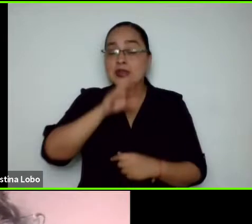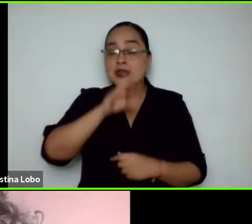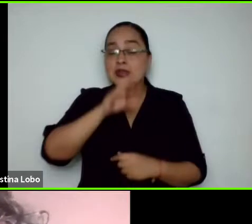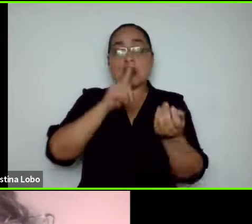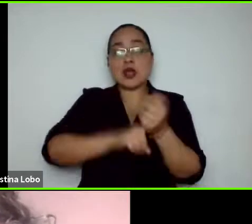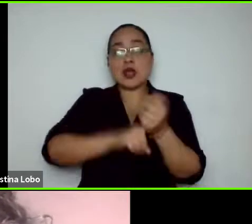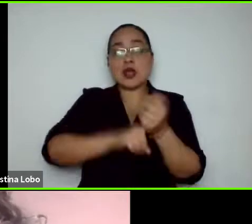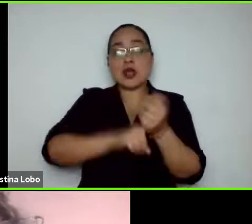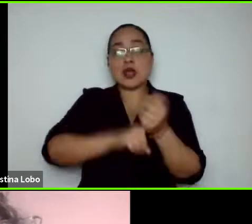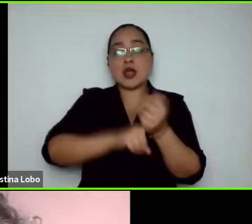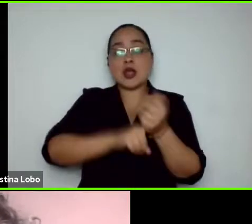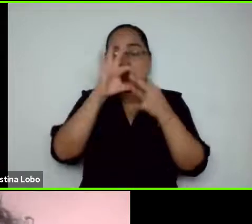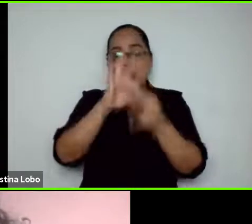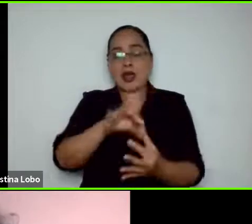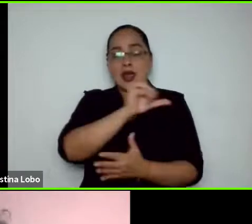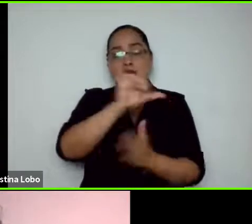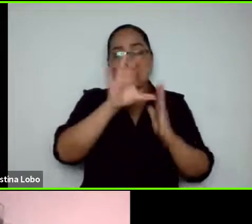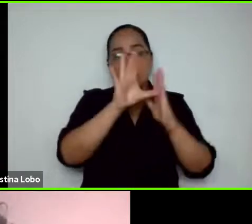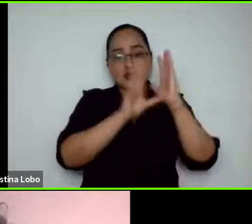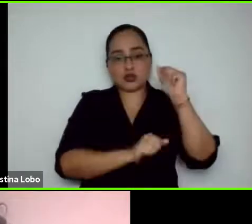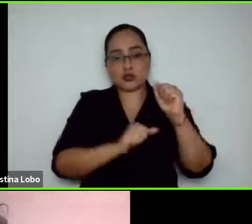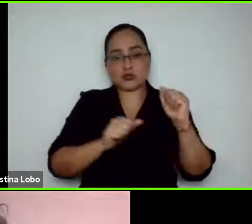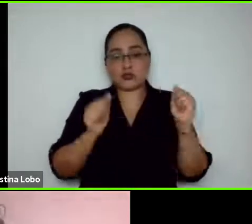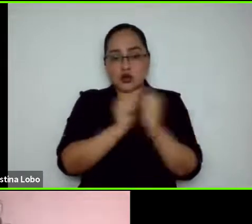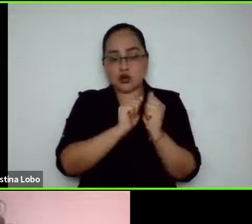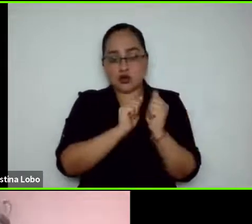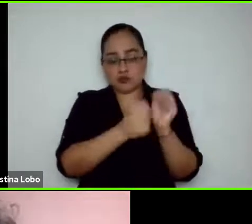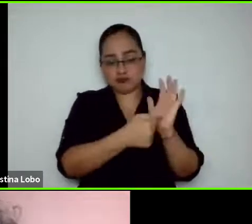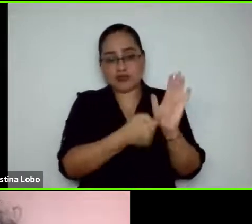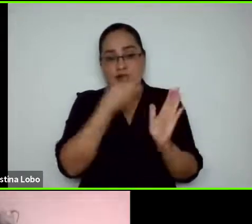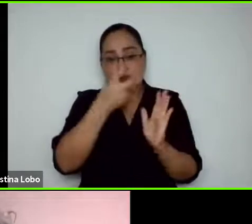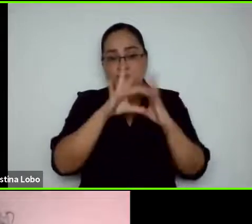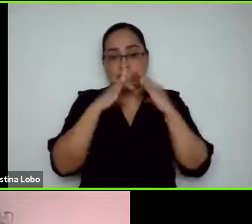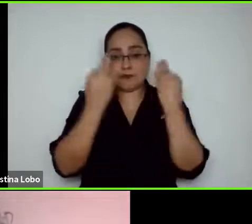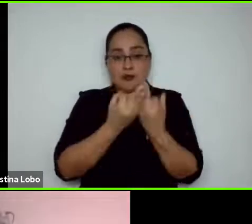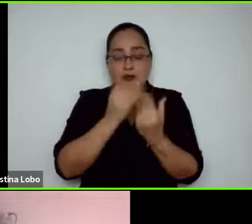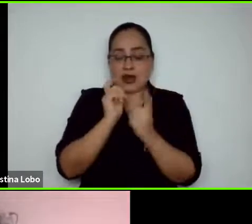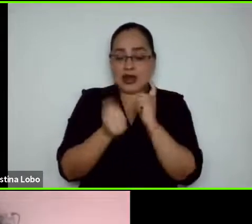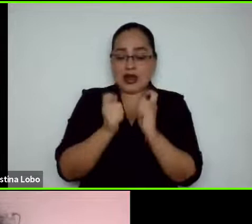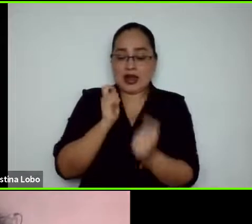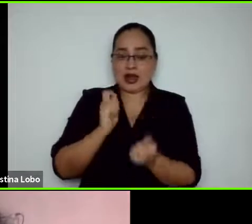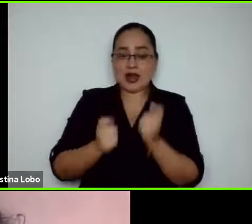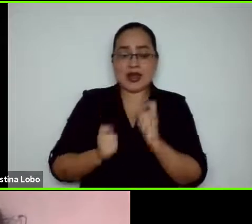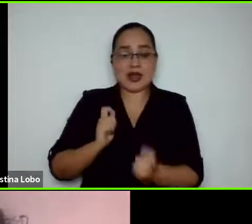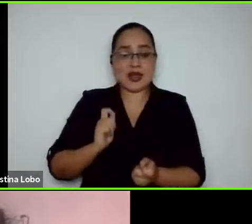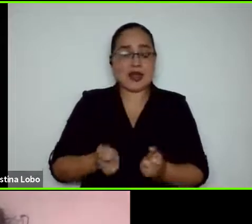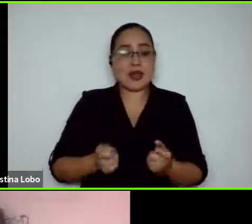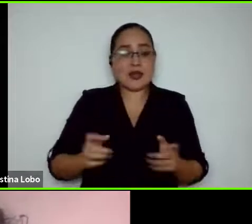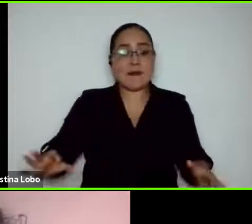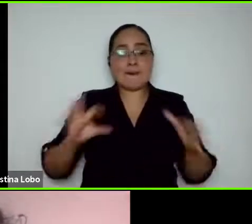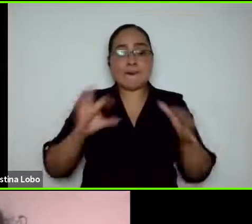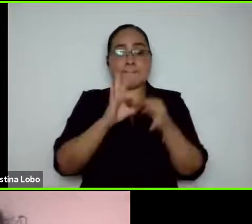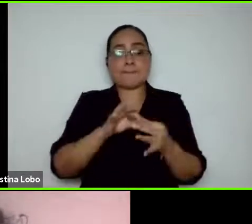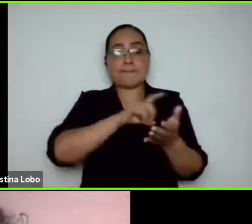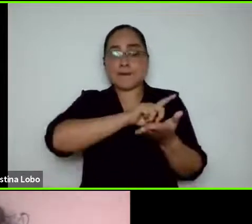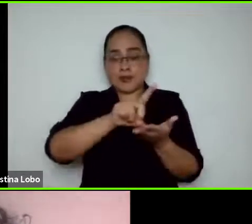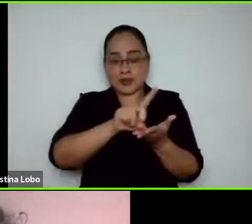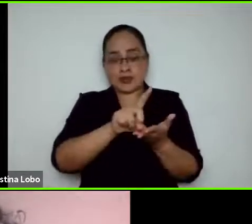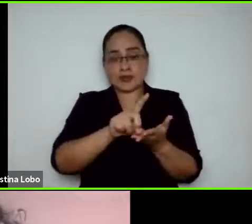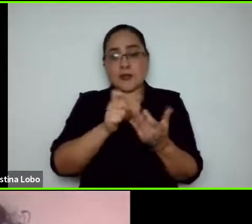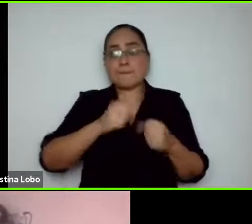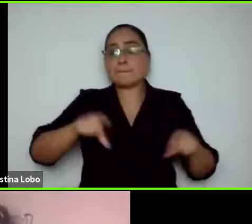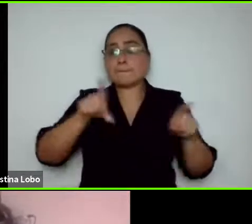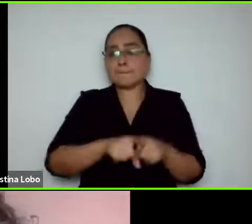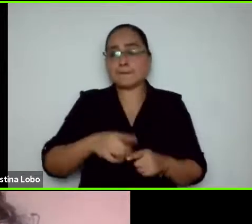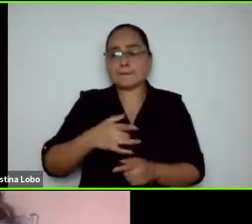constitucional o no a la luz de ese principio. Entonces es un método de interpretación y de aplicación de los derechos pensando en